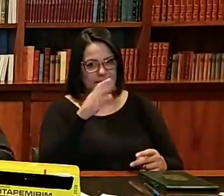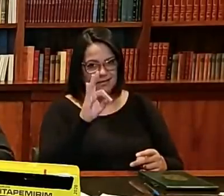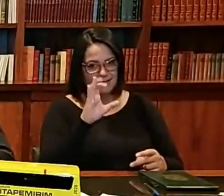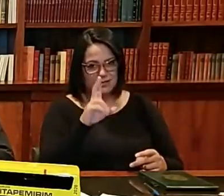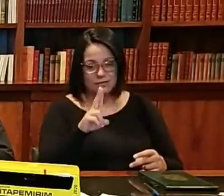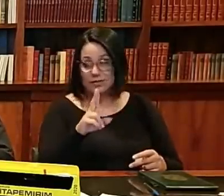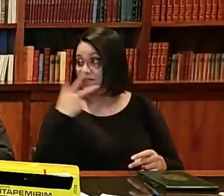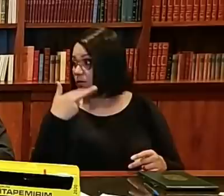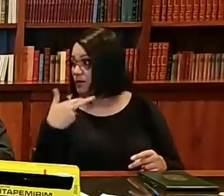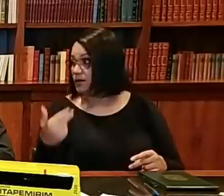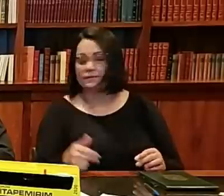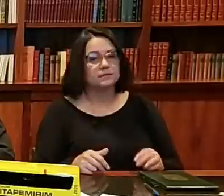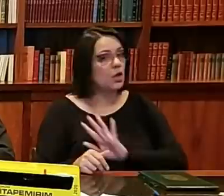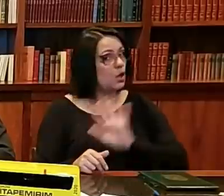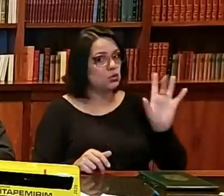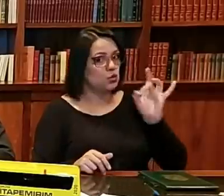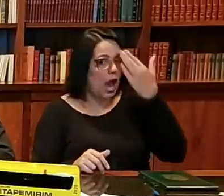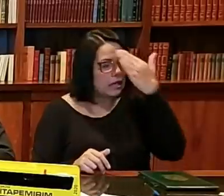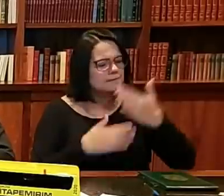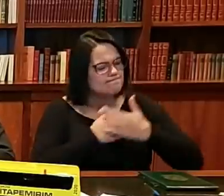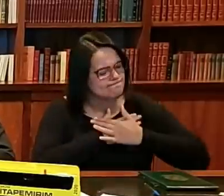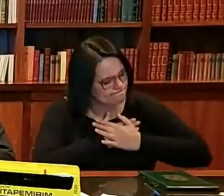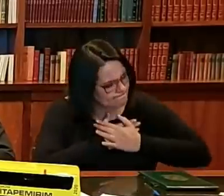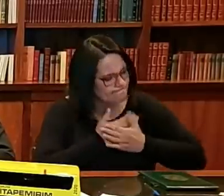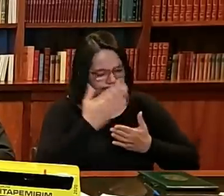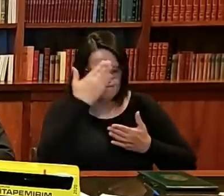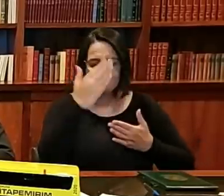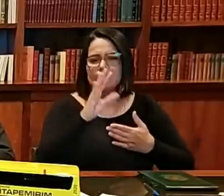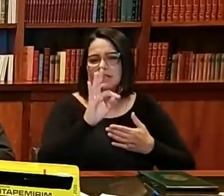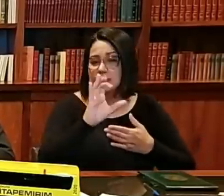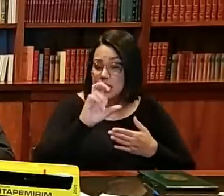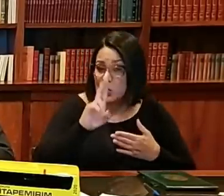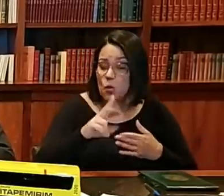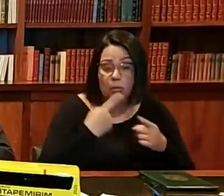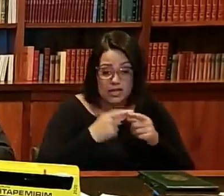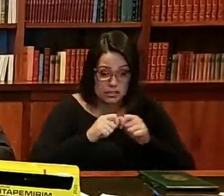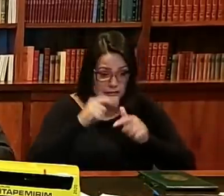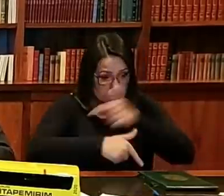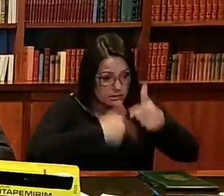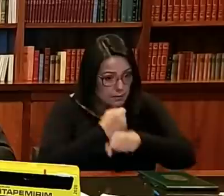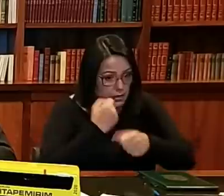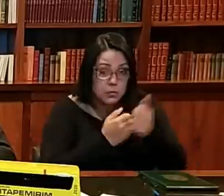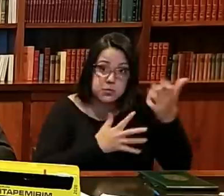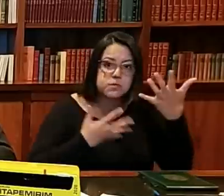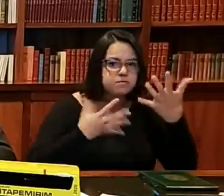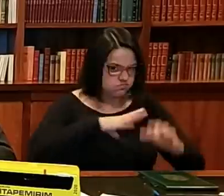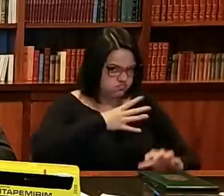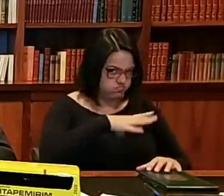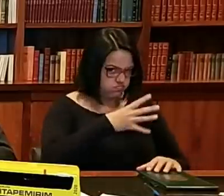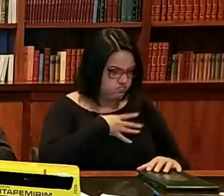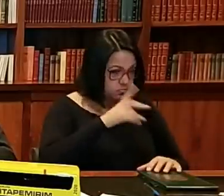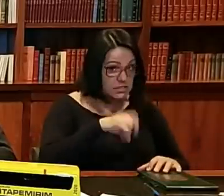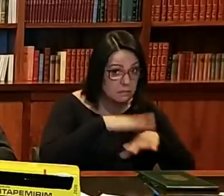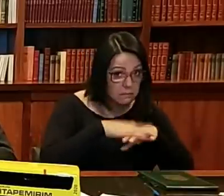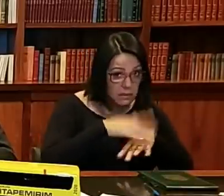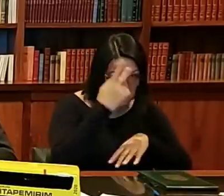TCU? Só agradecimento, profundo agradecimento, porque nós temos feito coisas muito ousadas e que não seriam, e